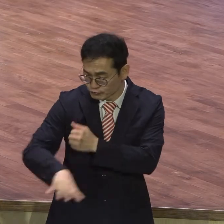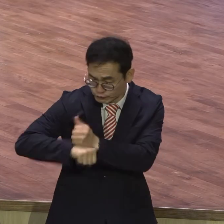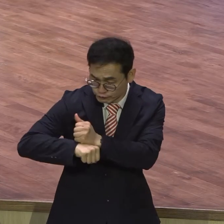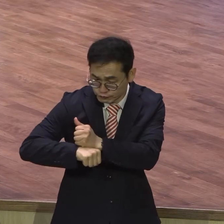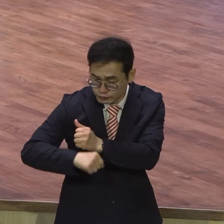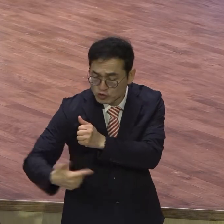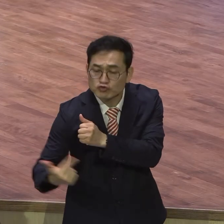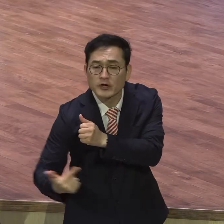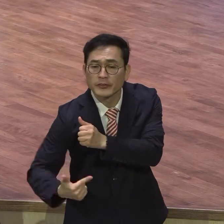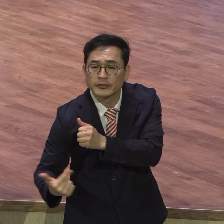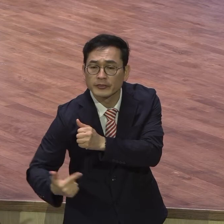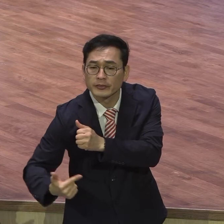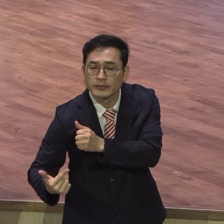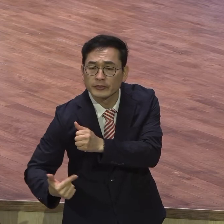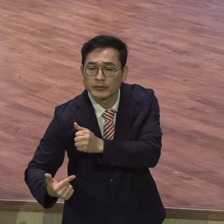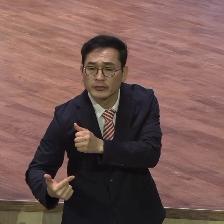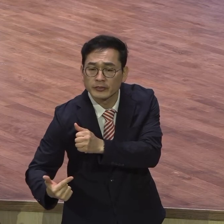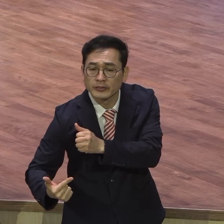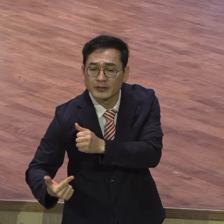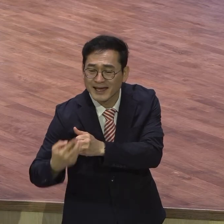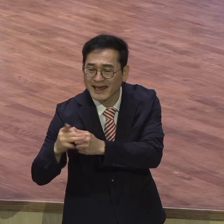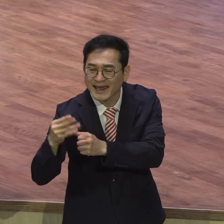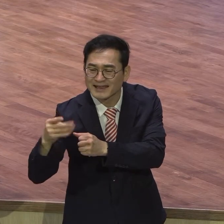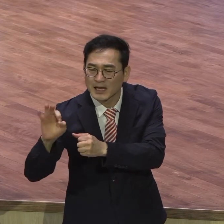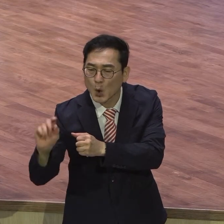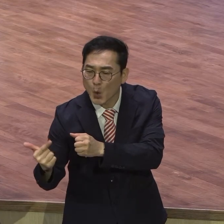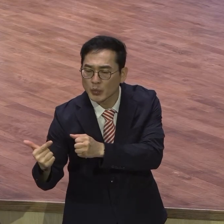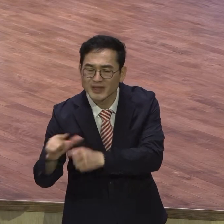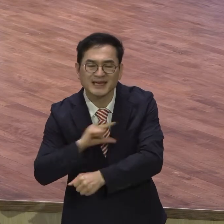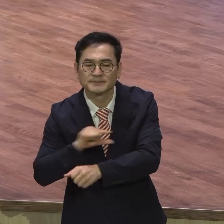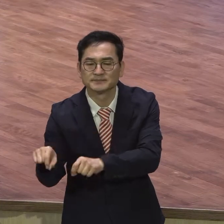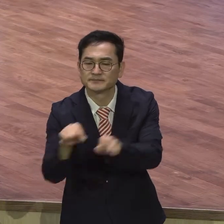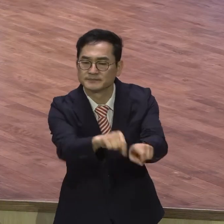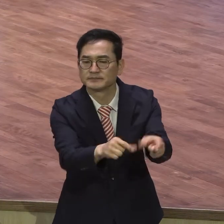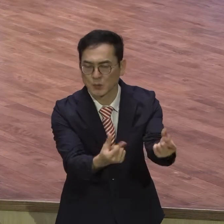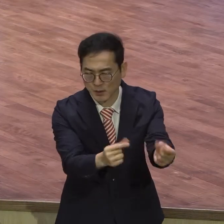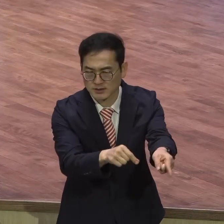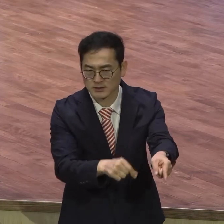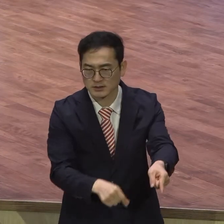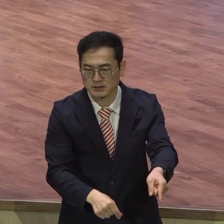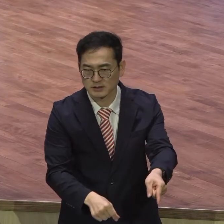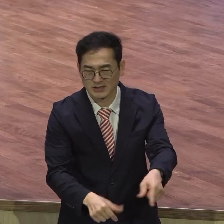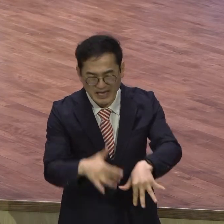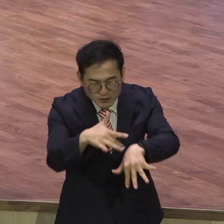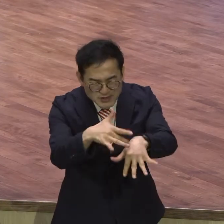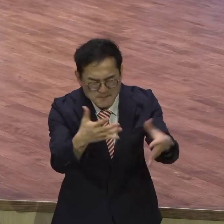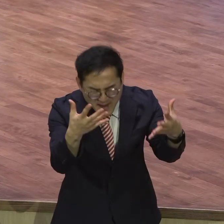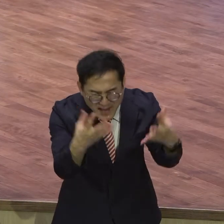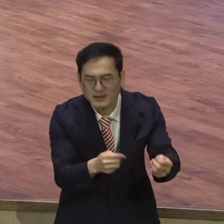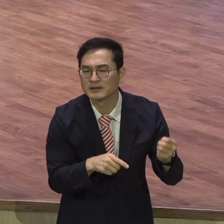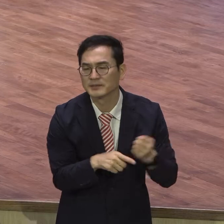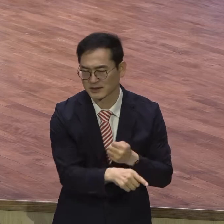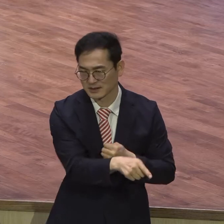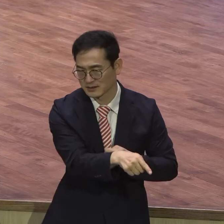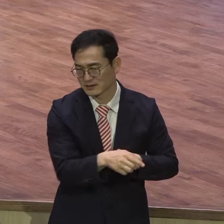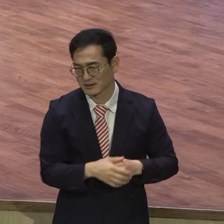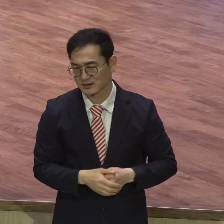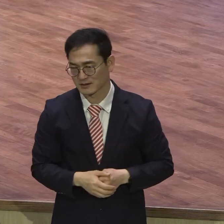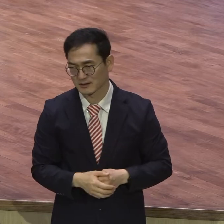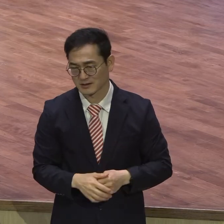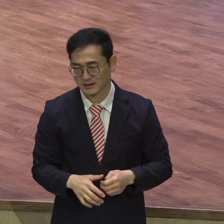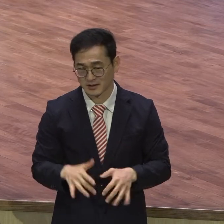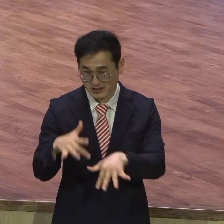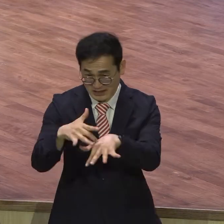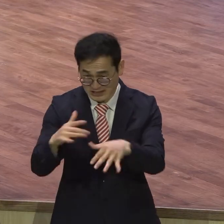레기온이란 그 이름을 쓴 거예요 그만큼 많은 귀신들이 이들을 사로잡아 본